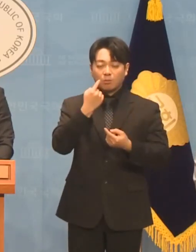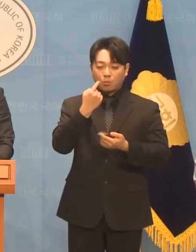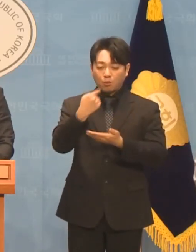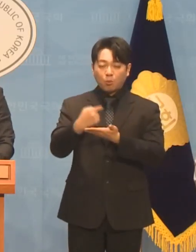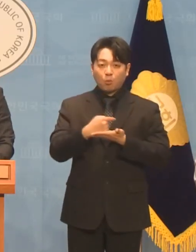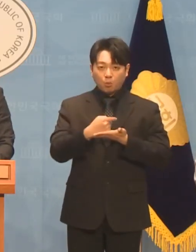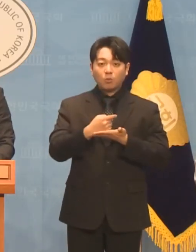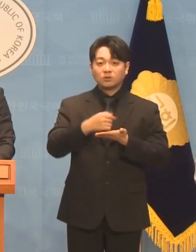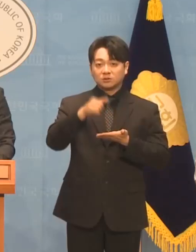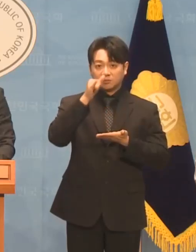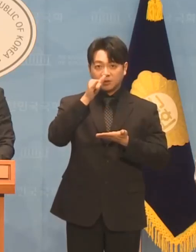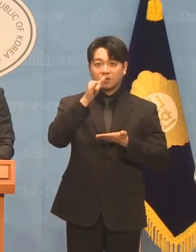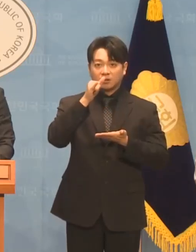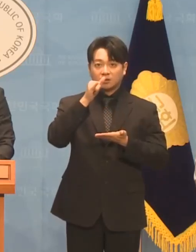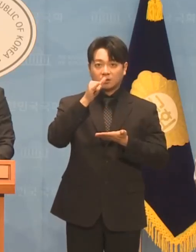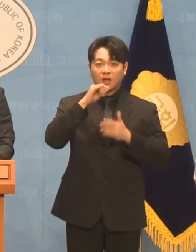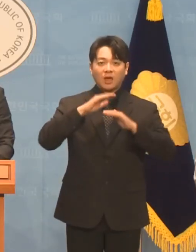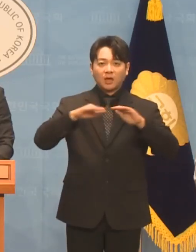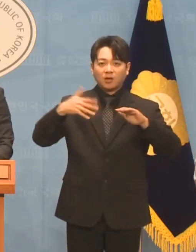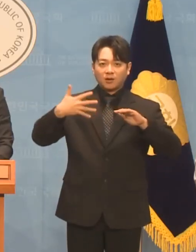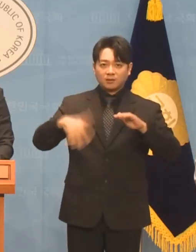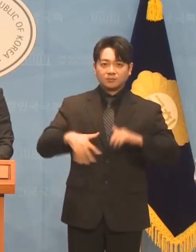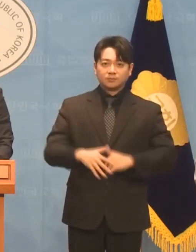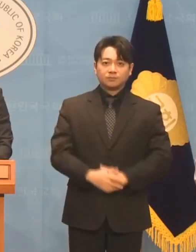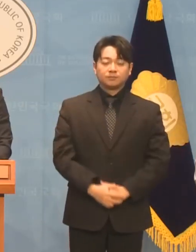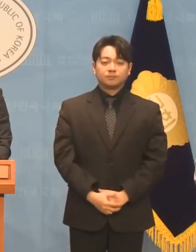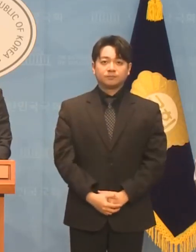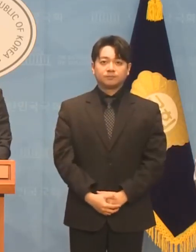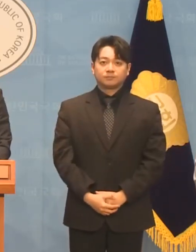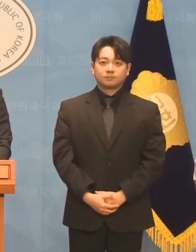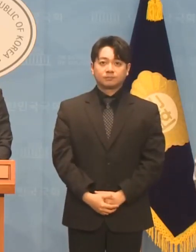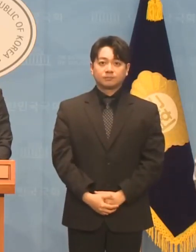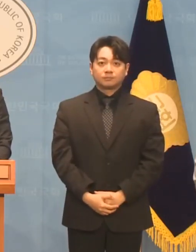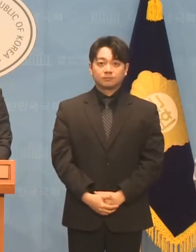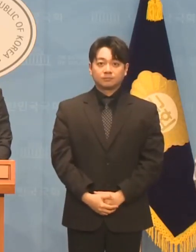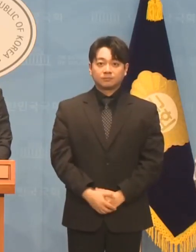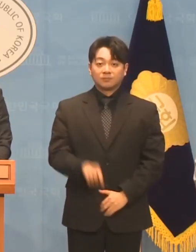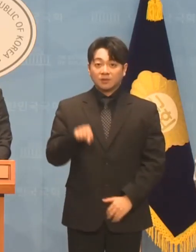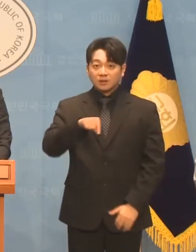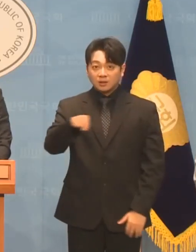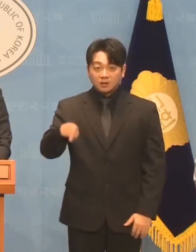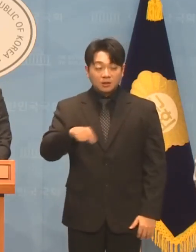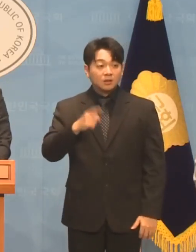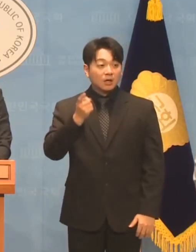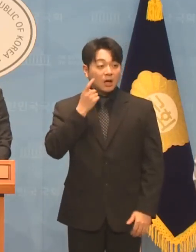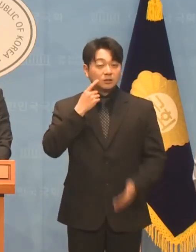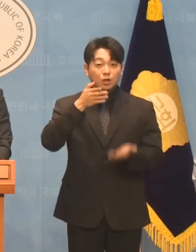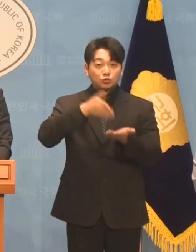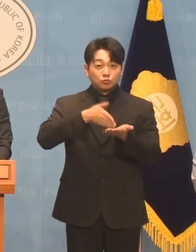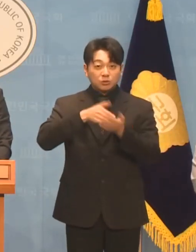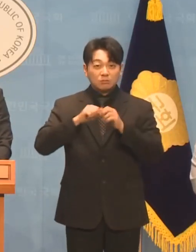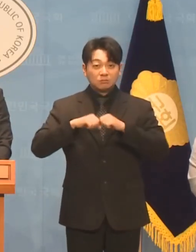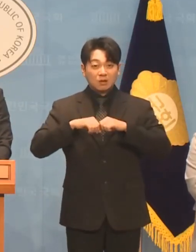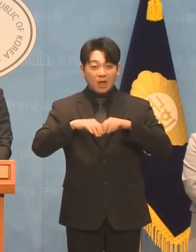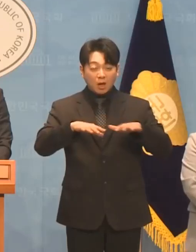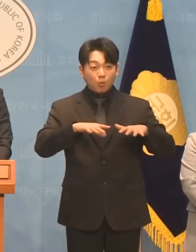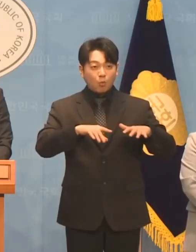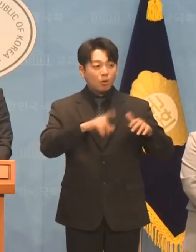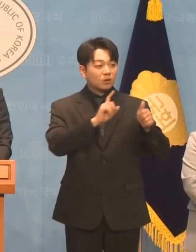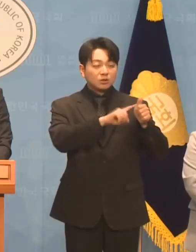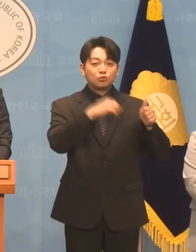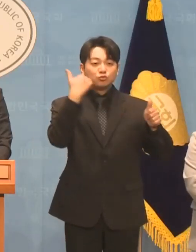것이 끝이 아닐 것으로 보입니다. 그들은 뉴스 댓글 좌표 찍기, 특정인 좌표 찍기 및 대응 논리